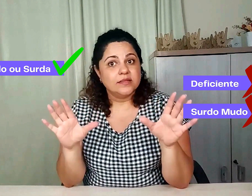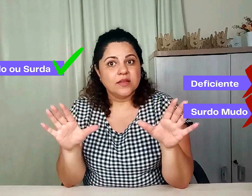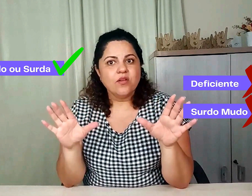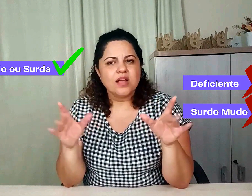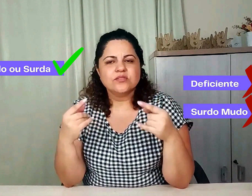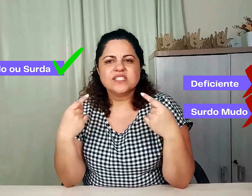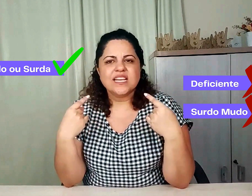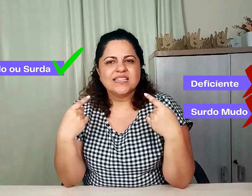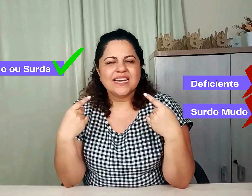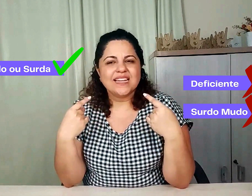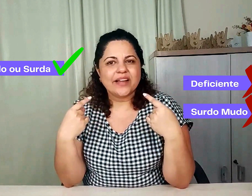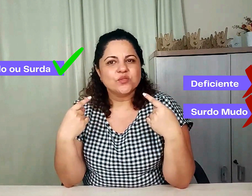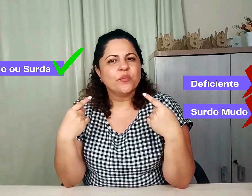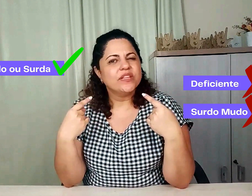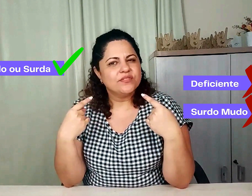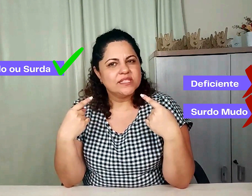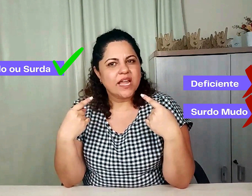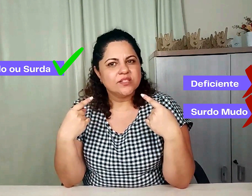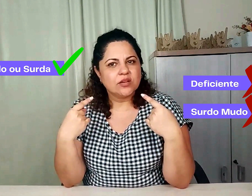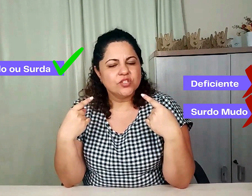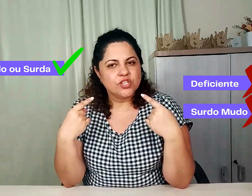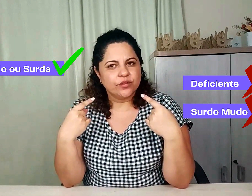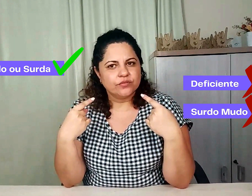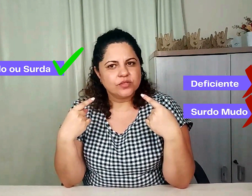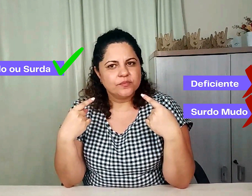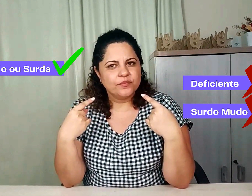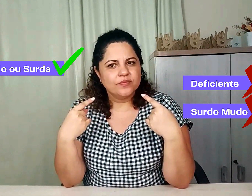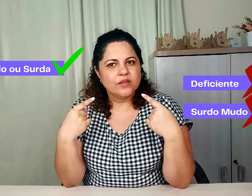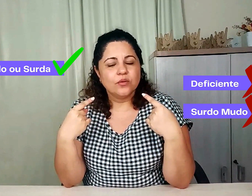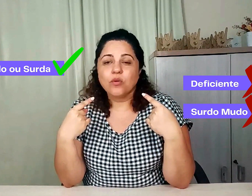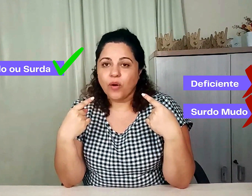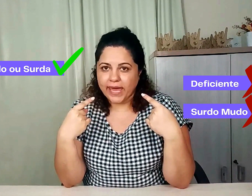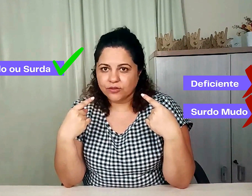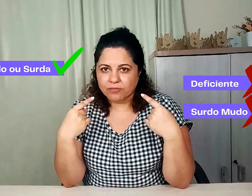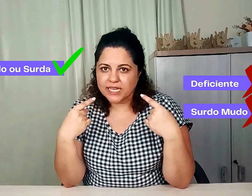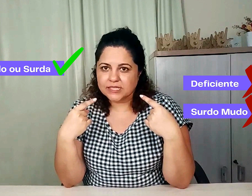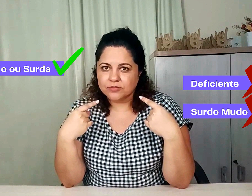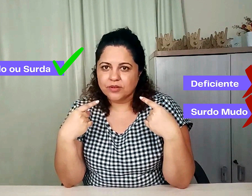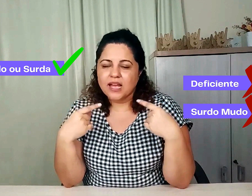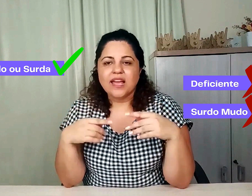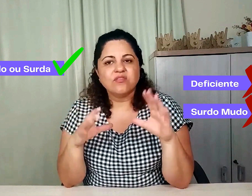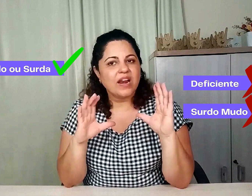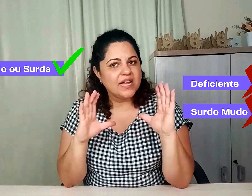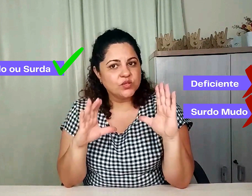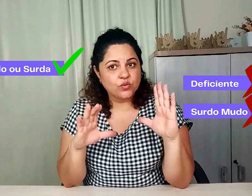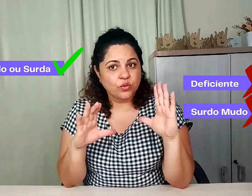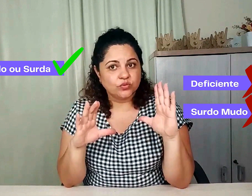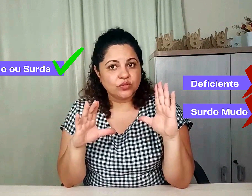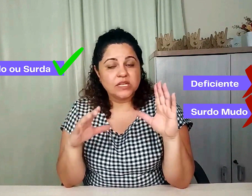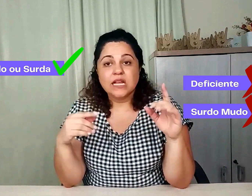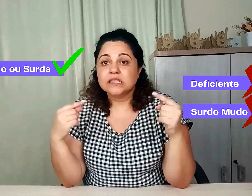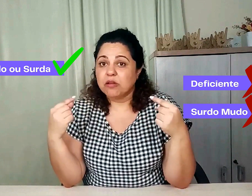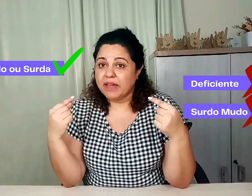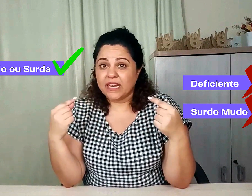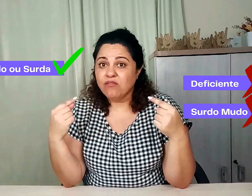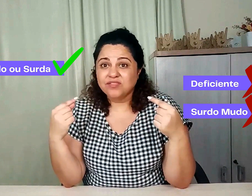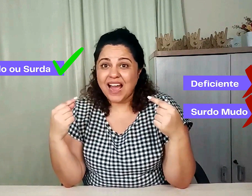não gostam de serem tratados como deficientes auditivos. O correto mesmo é falar surdos. Também não